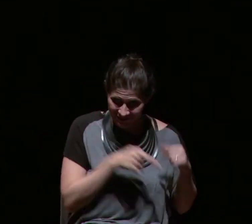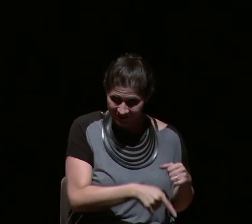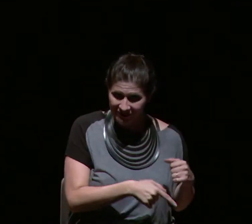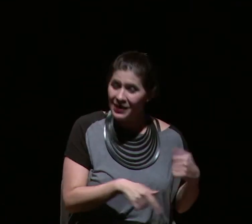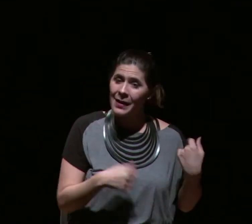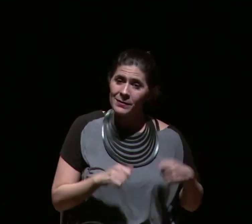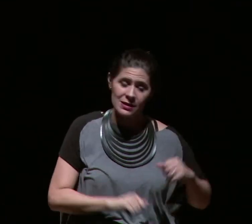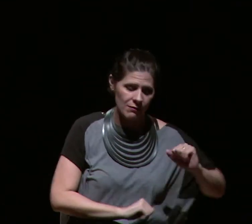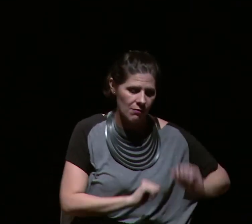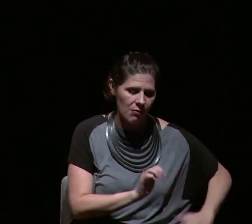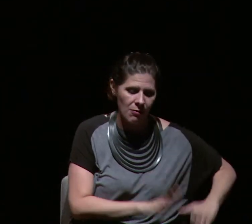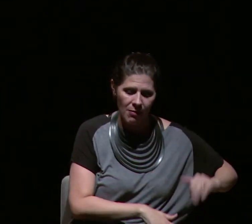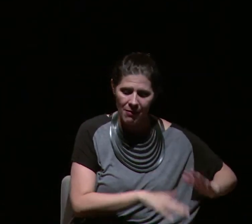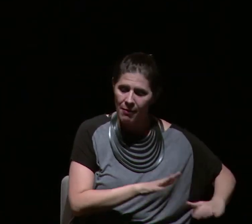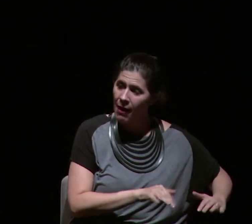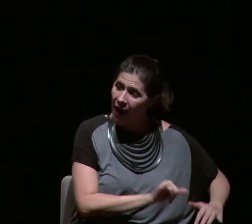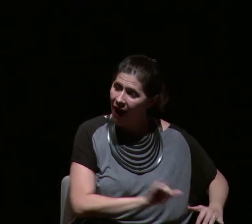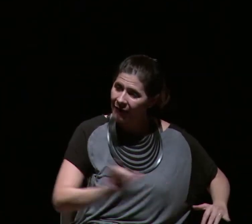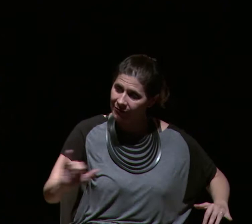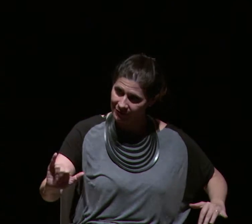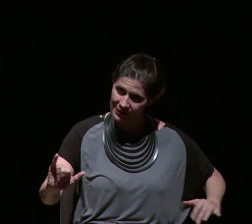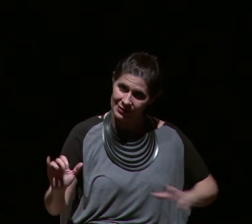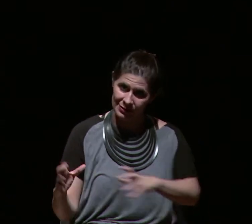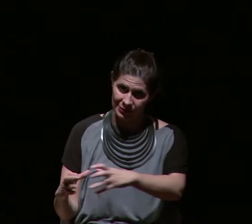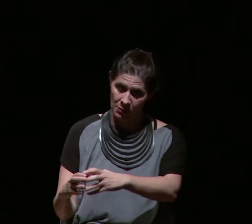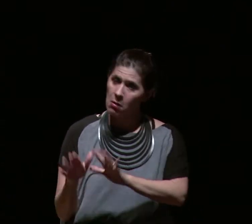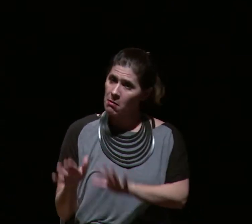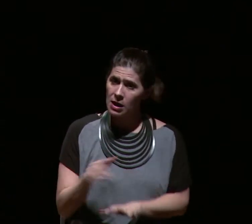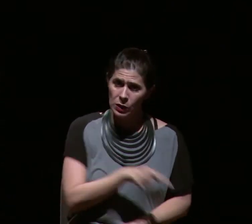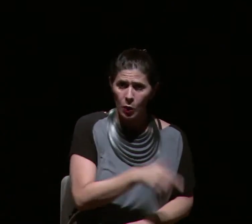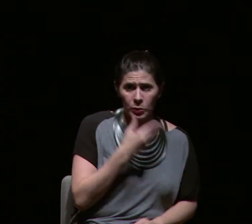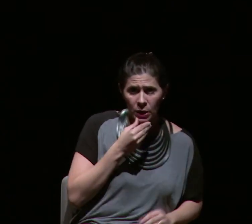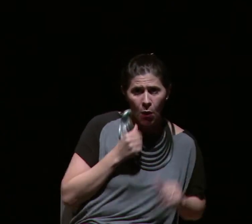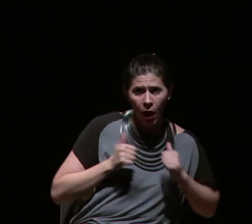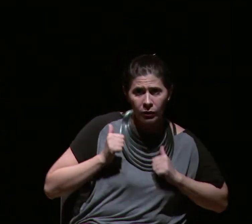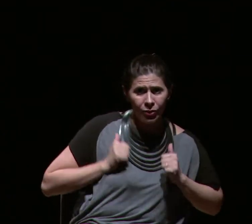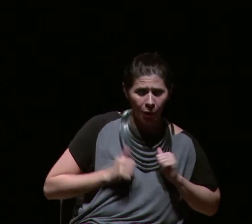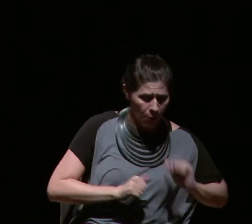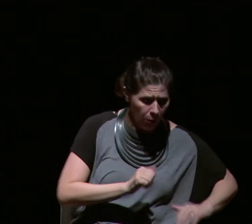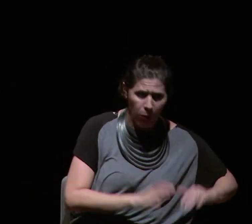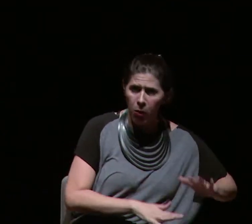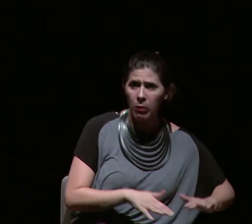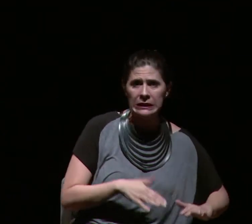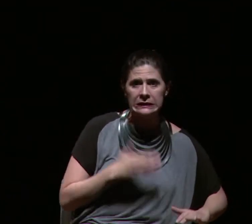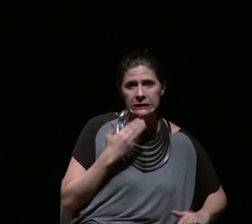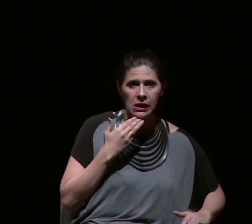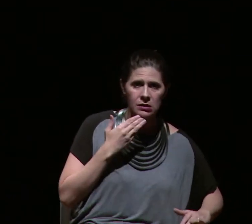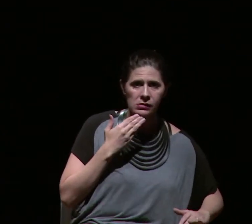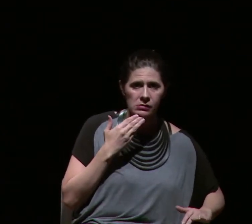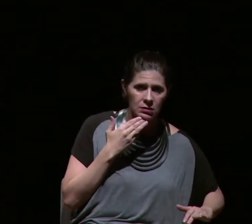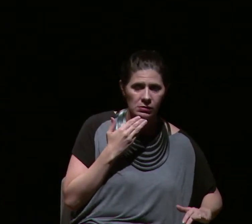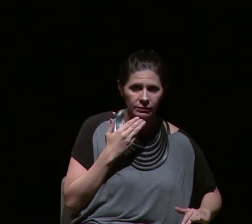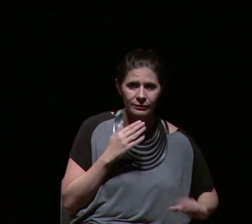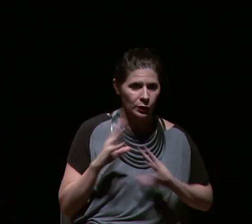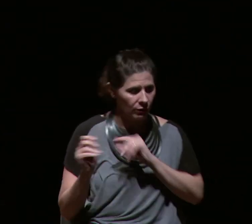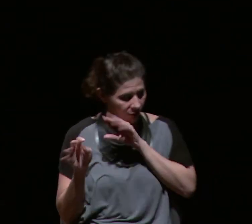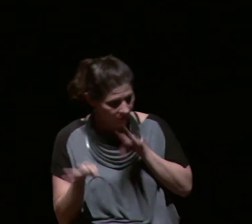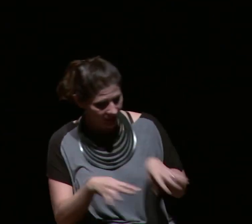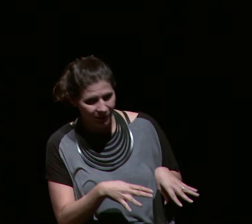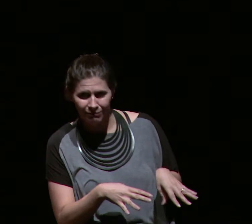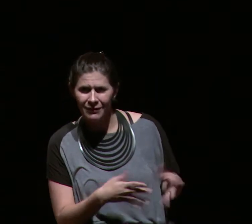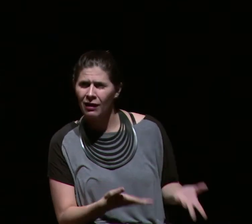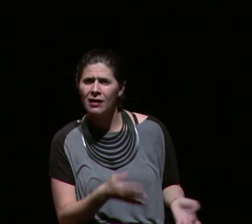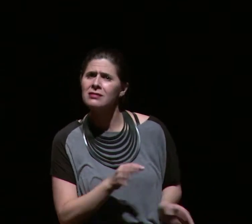com integrantes de seu grupo. No entanto, o ator mirim não tinha muita habilidade em extrair sons, algo visto pelo senso comum como tarefa